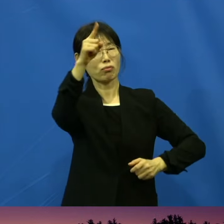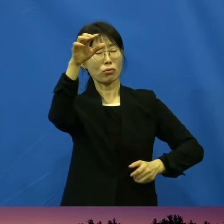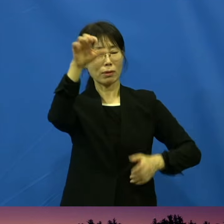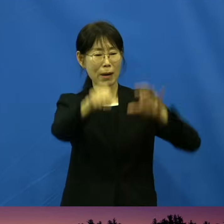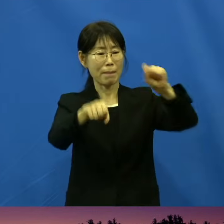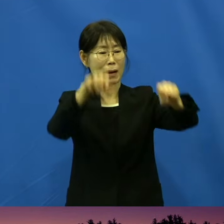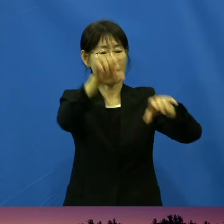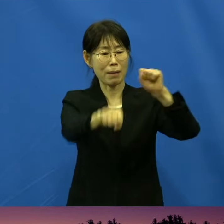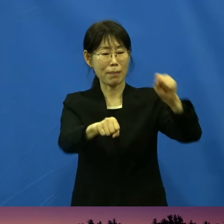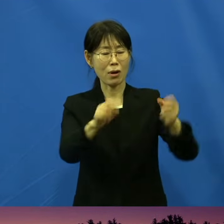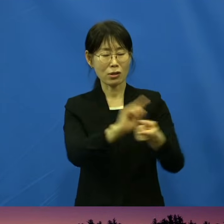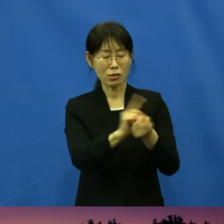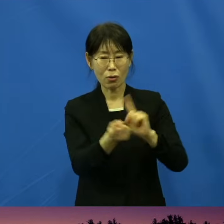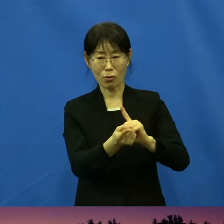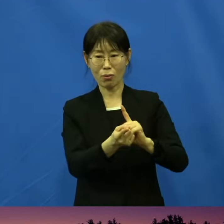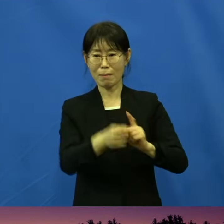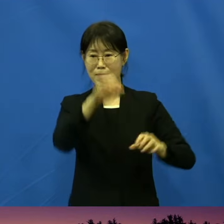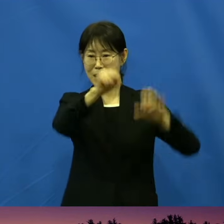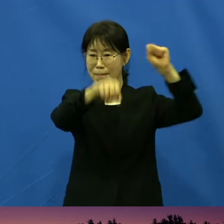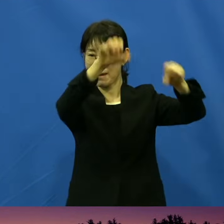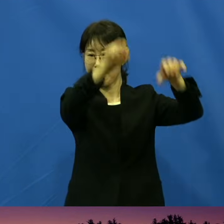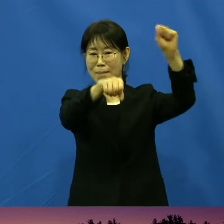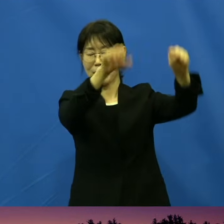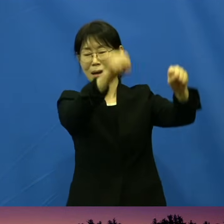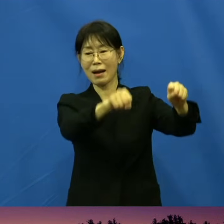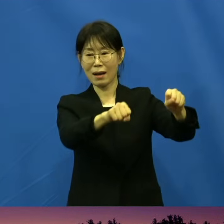나를 높이기 위해 다른 사람을 희생시키는 겁니다.